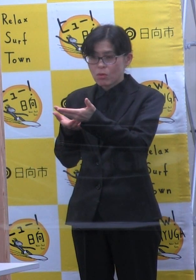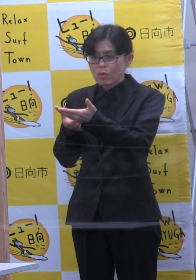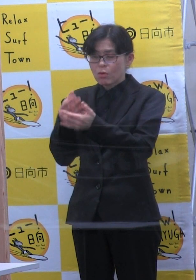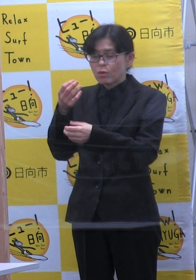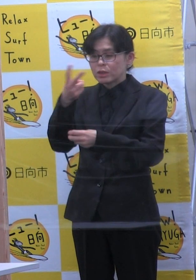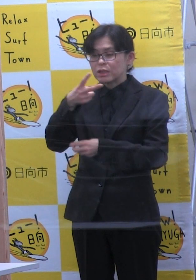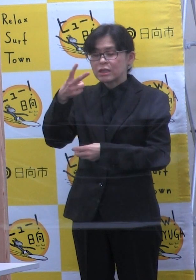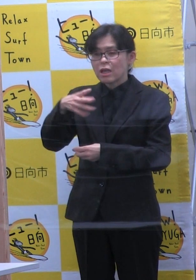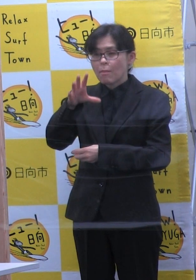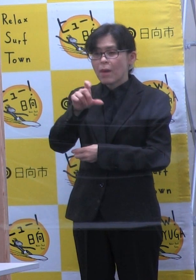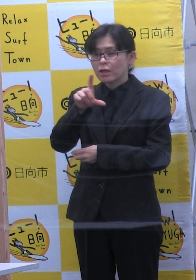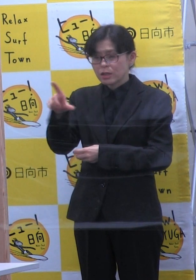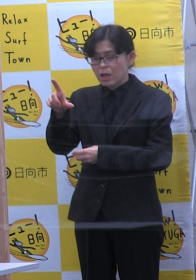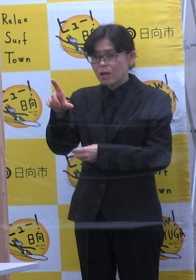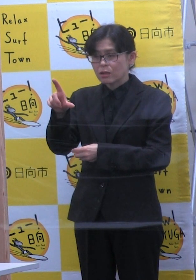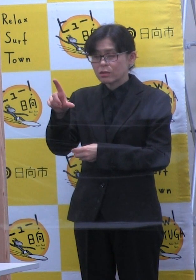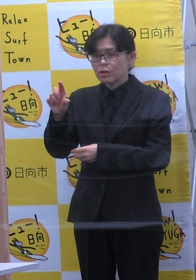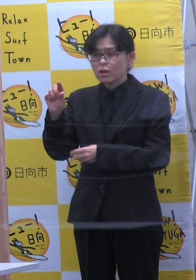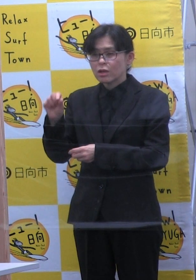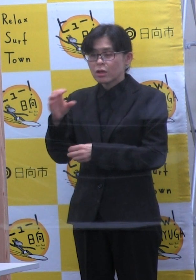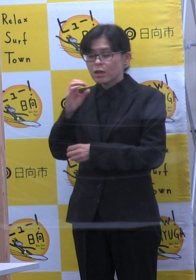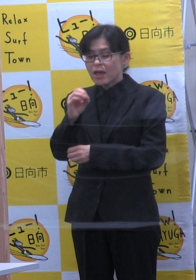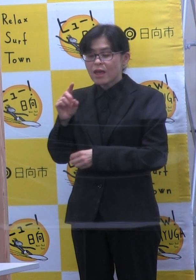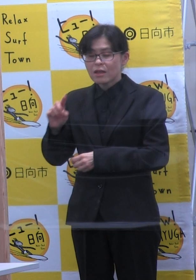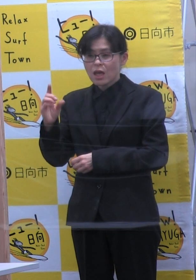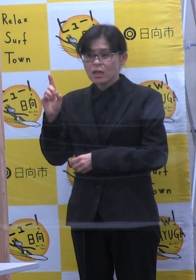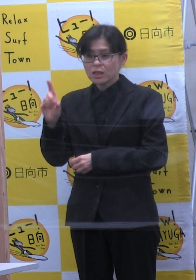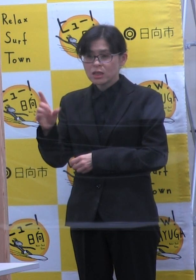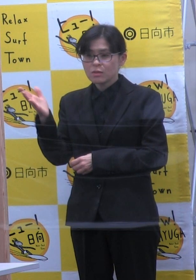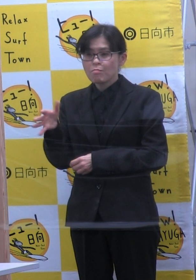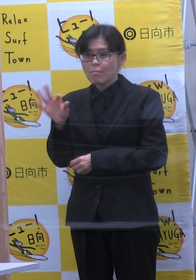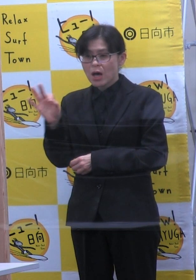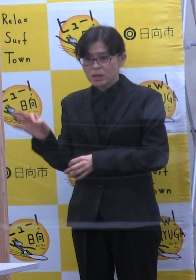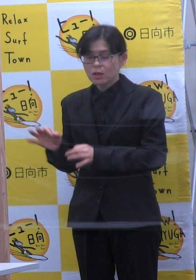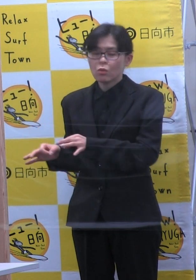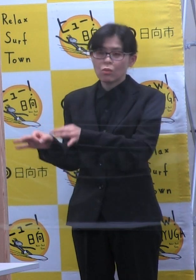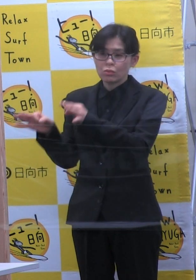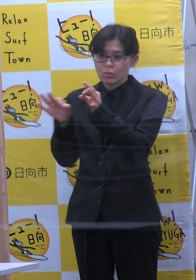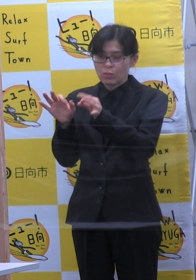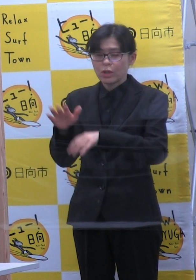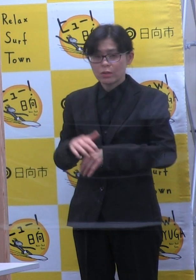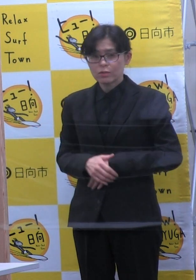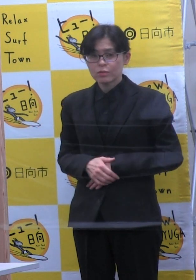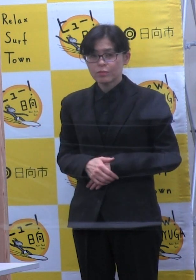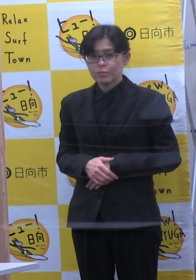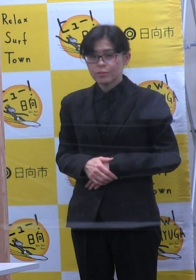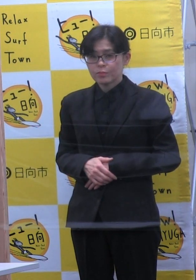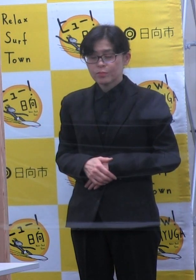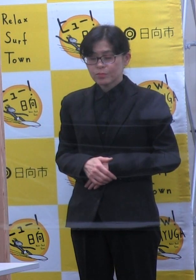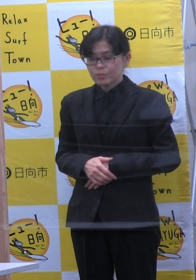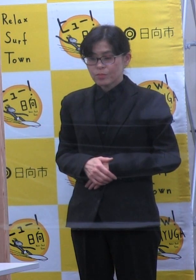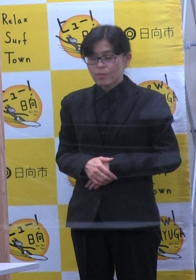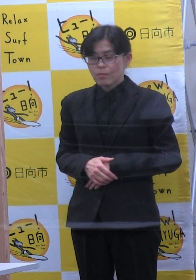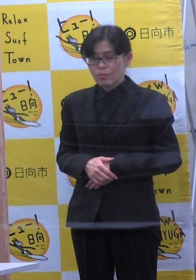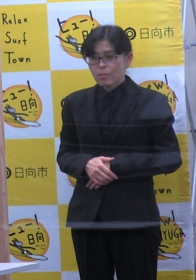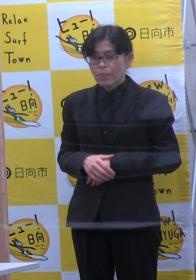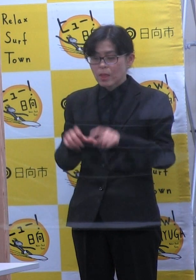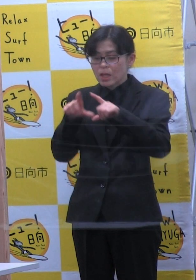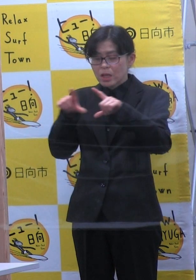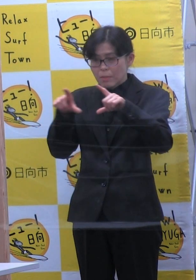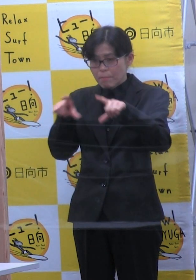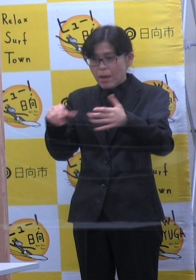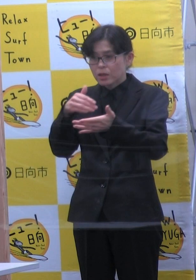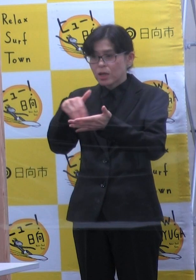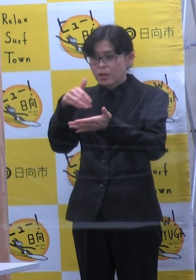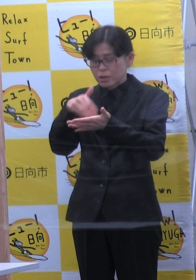2000万円、率にして 0.1% の増となったところです。また、一般会